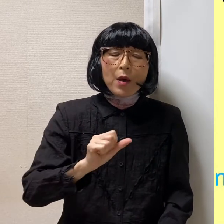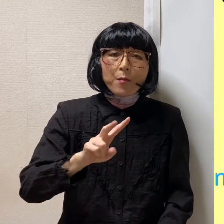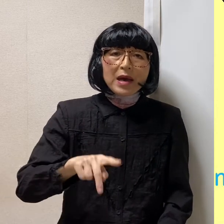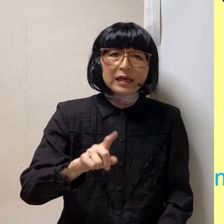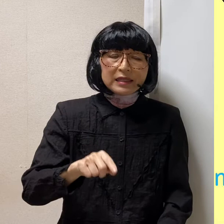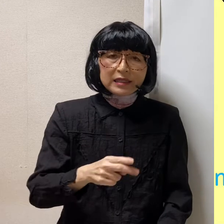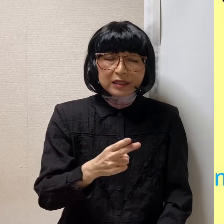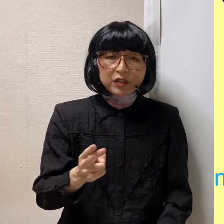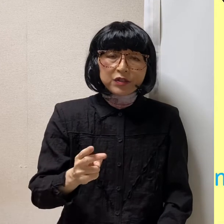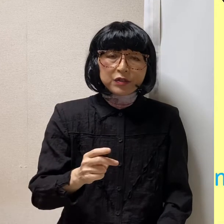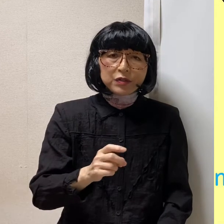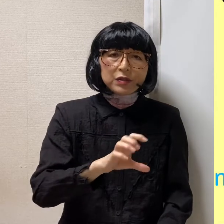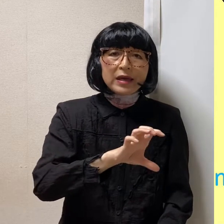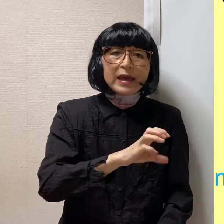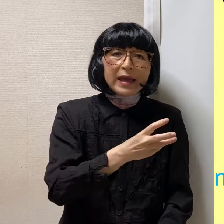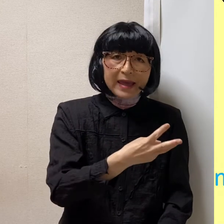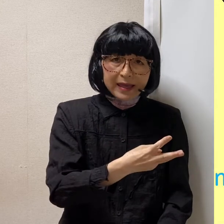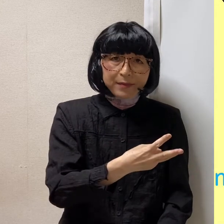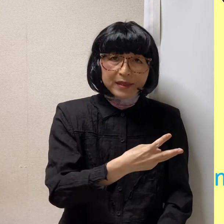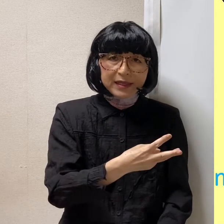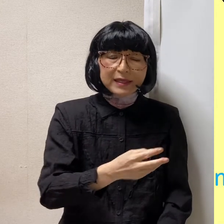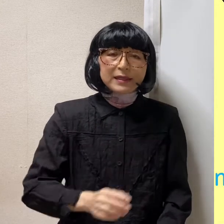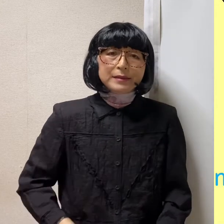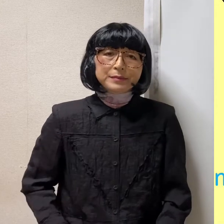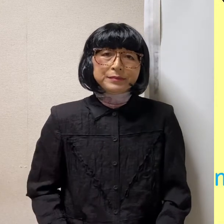He married Amy.